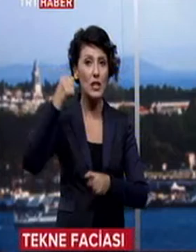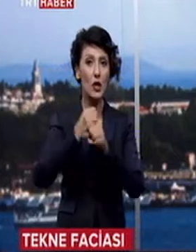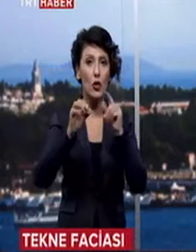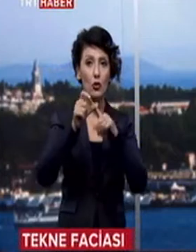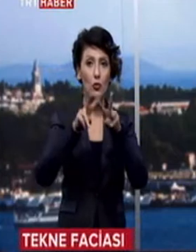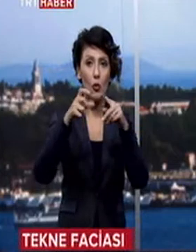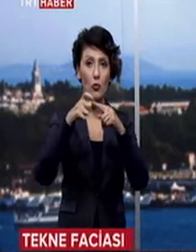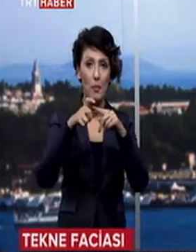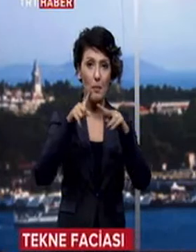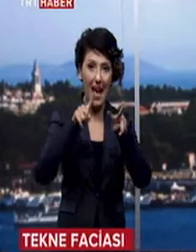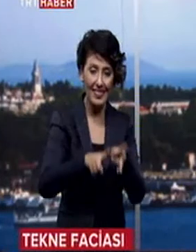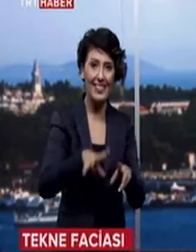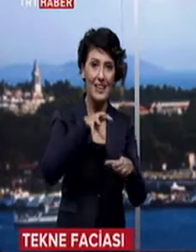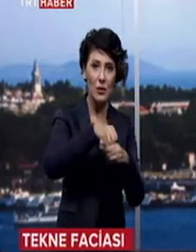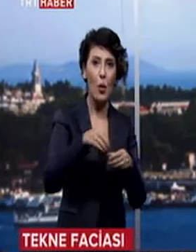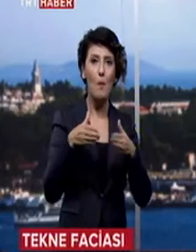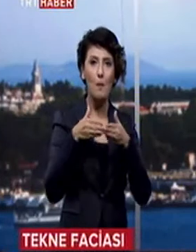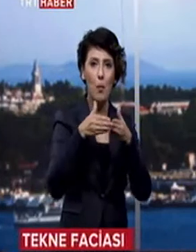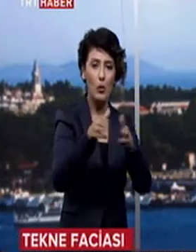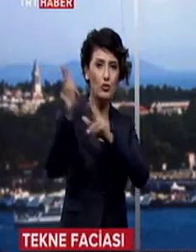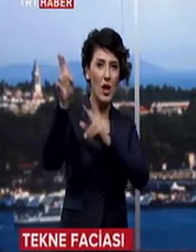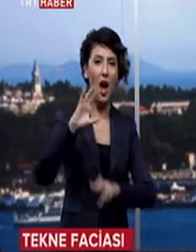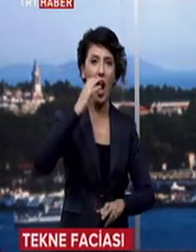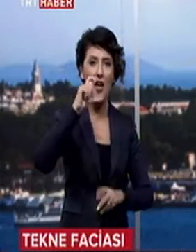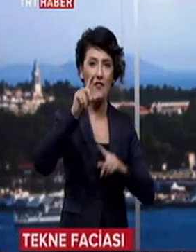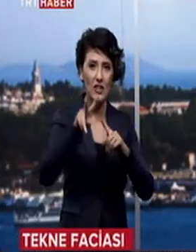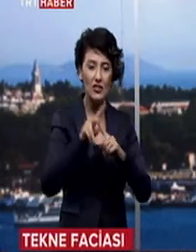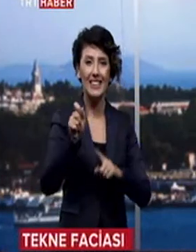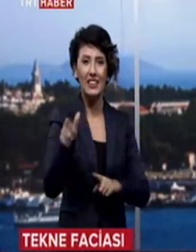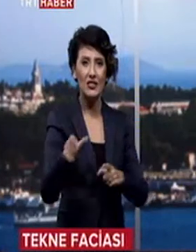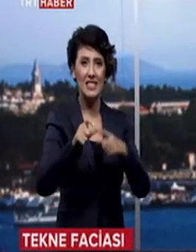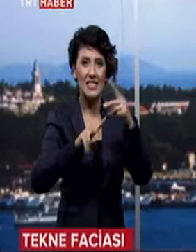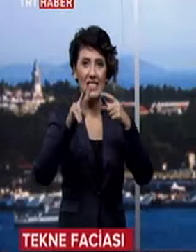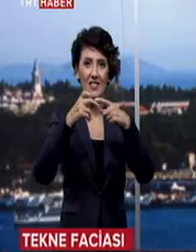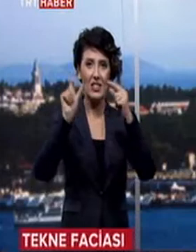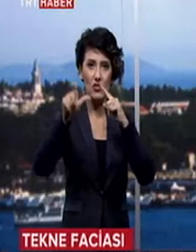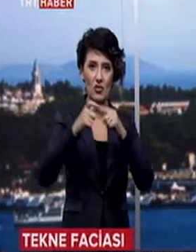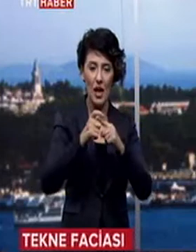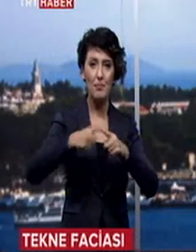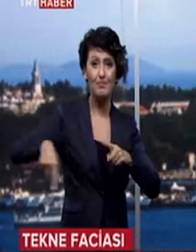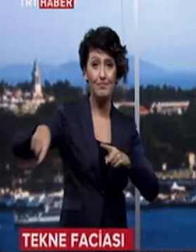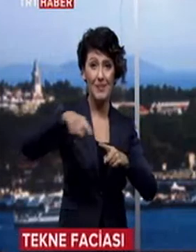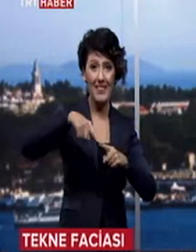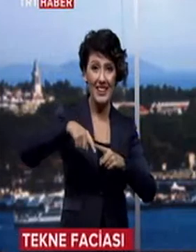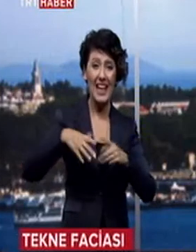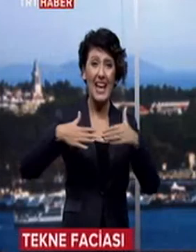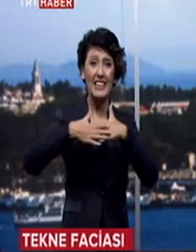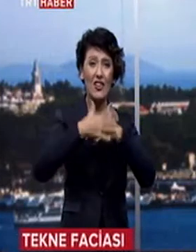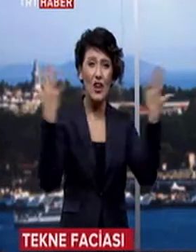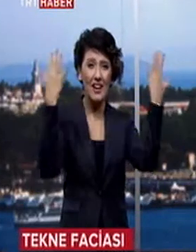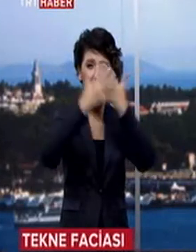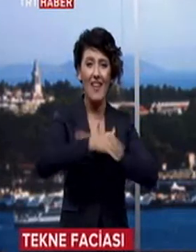ve Suriyeli göçmeni taşıyan bot, Çanakkale'nin Ayvacık ilçesi Sivrice mevkiinden